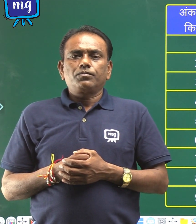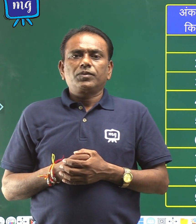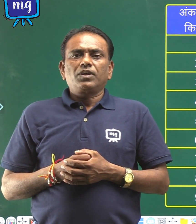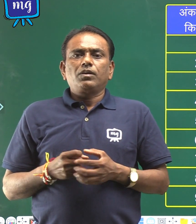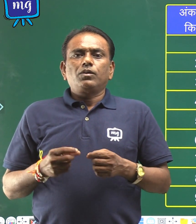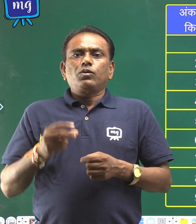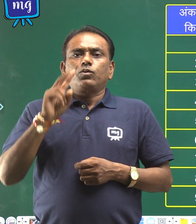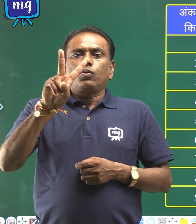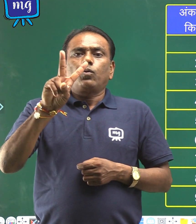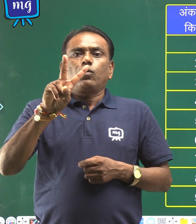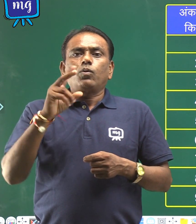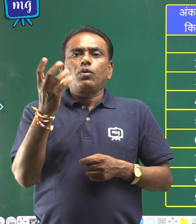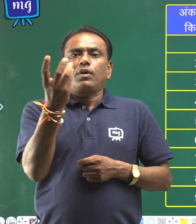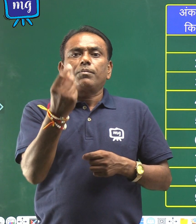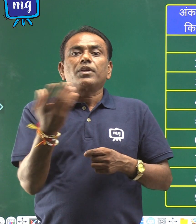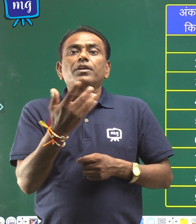2 नंबर कितने विद्यार्थियों का आया?